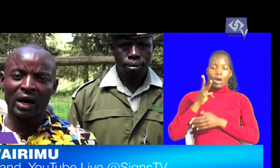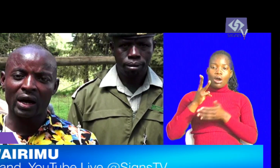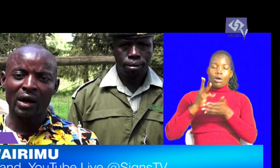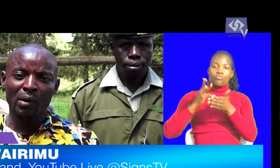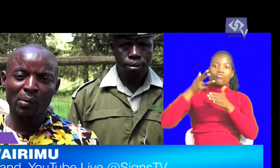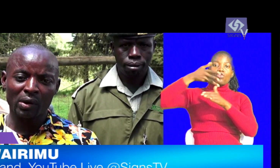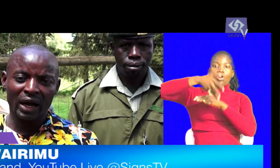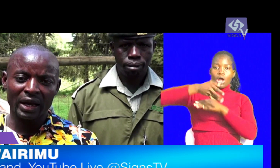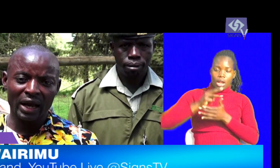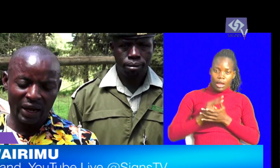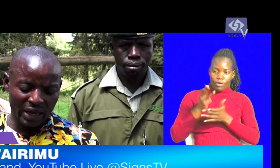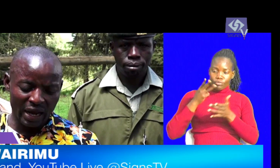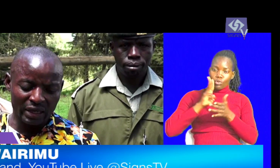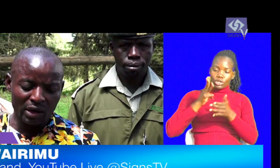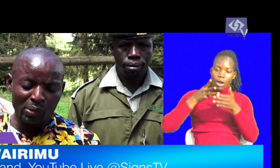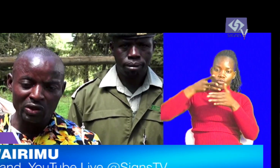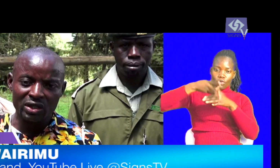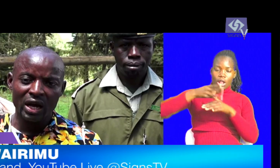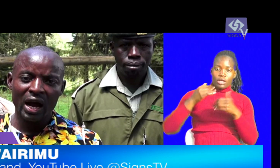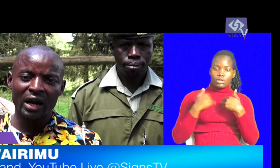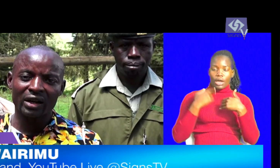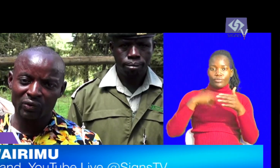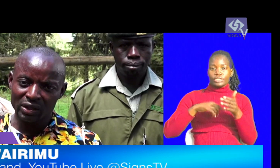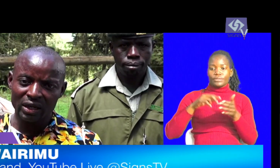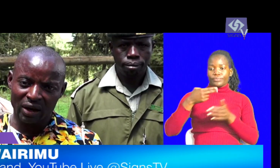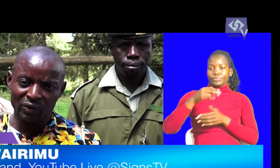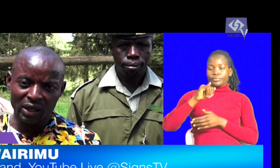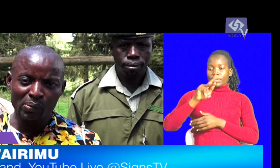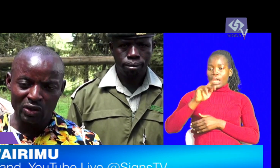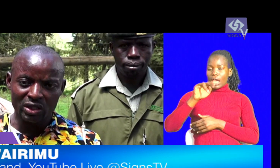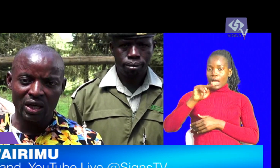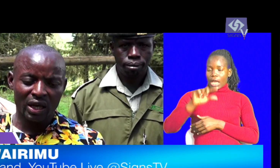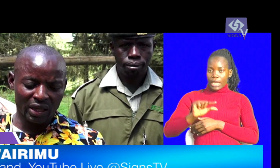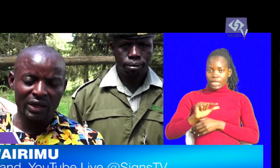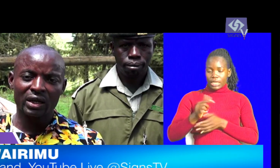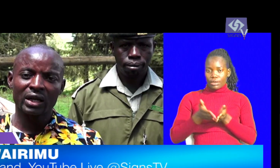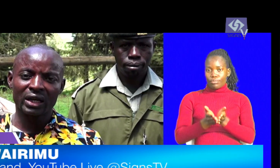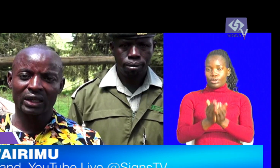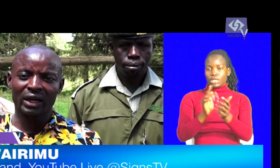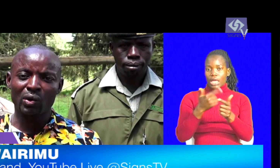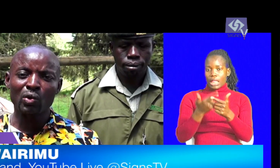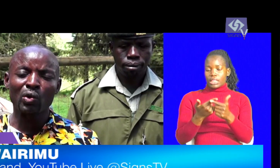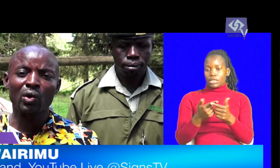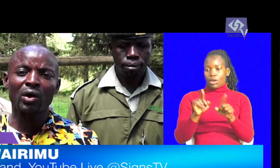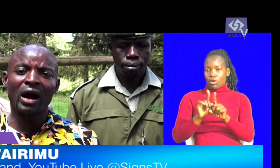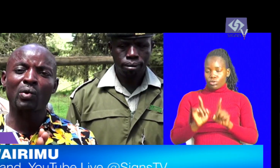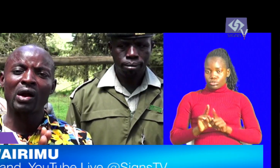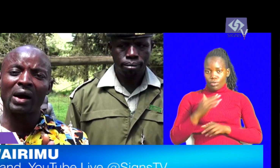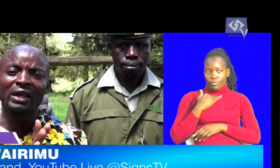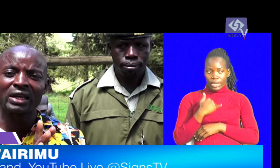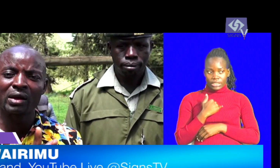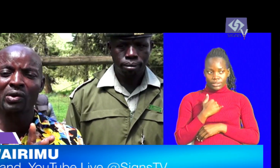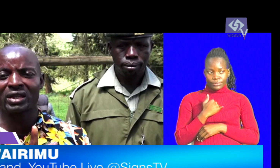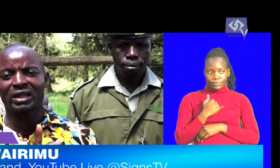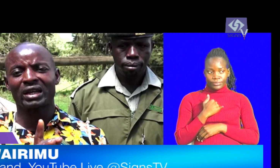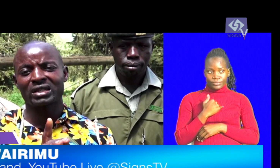na hiking boats and rafting boats. Then ningetaka huku hakuna mahali ingine mnaweza tengeneza